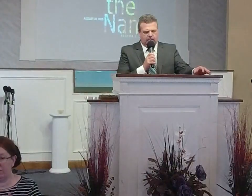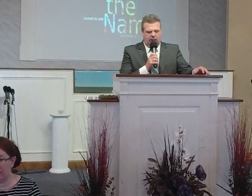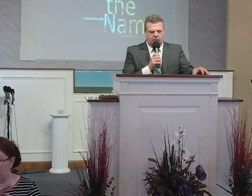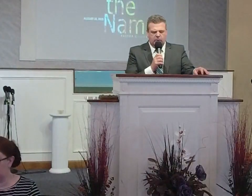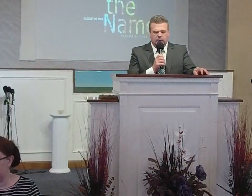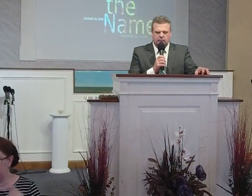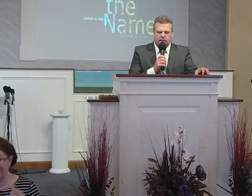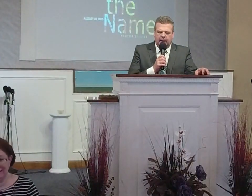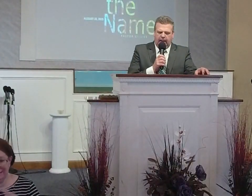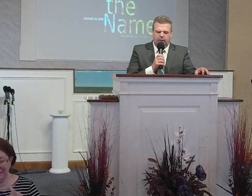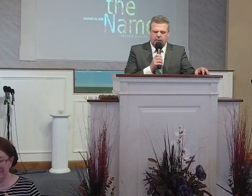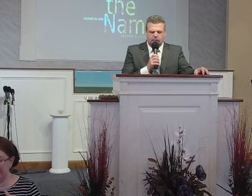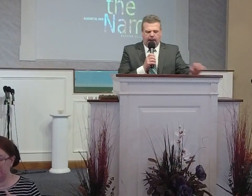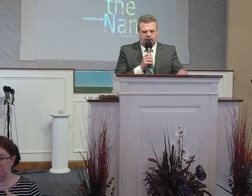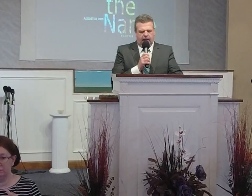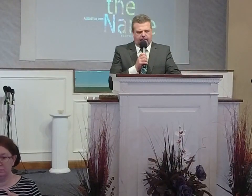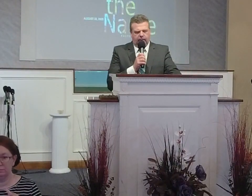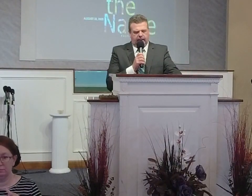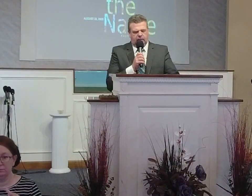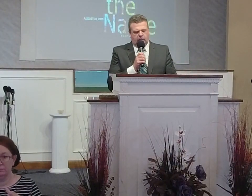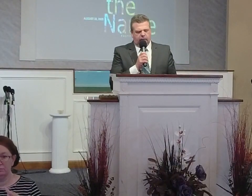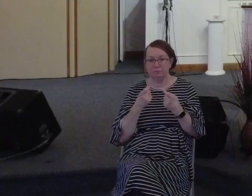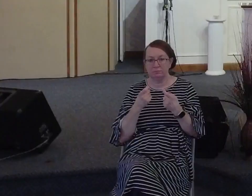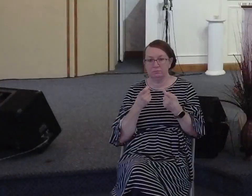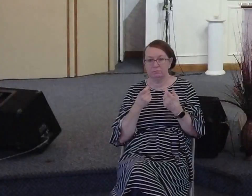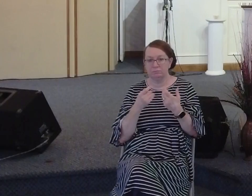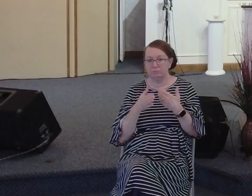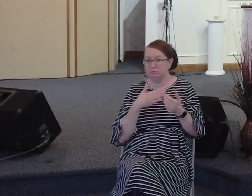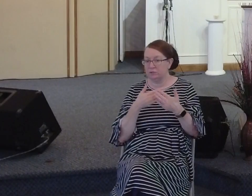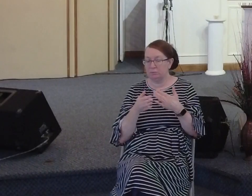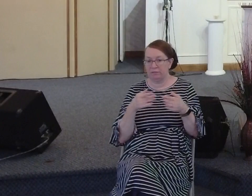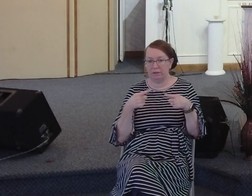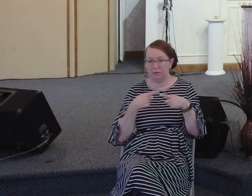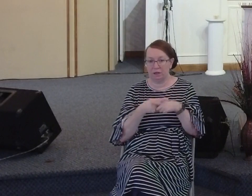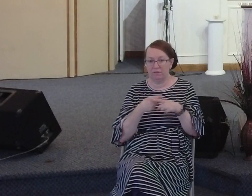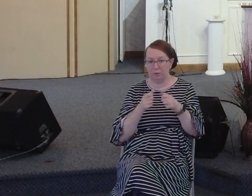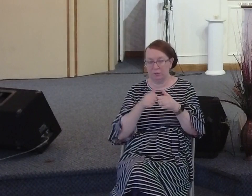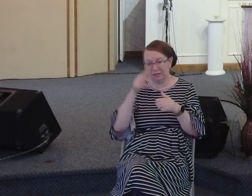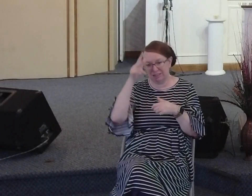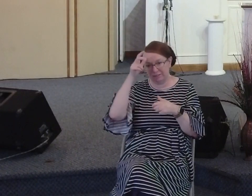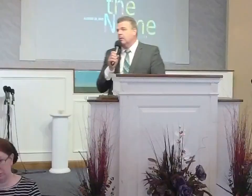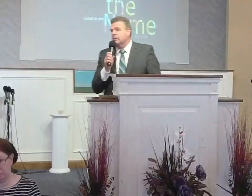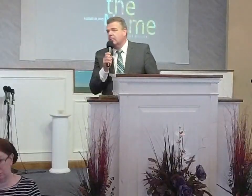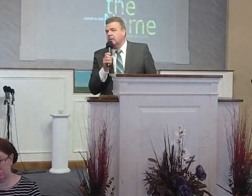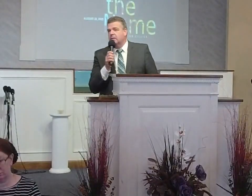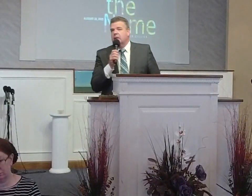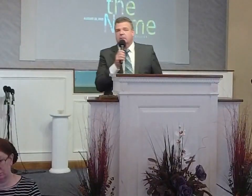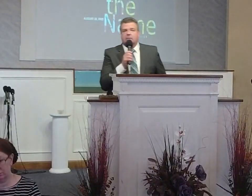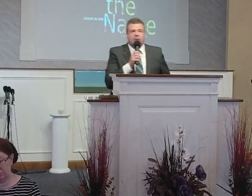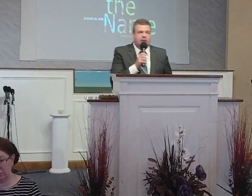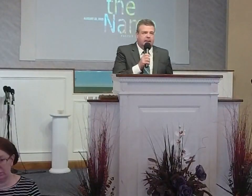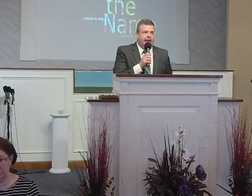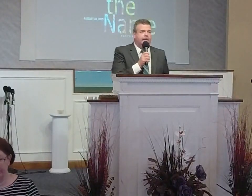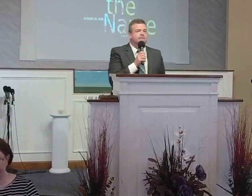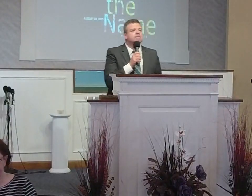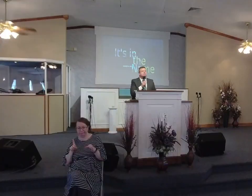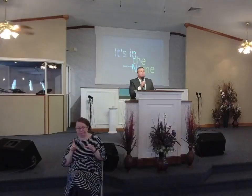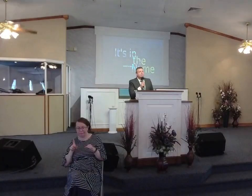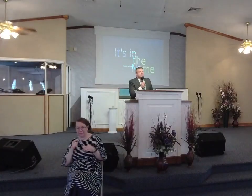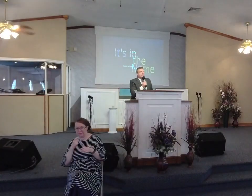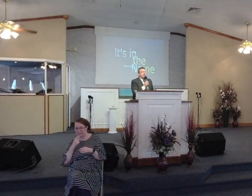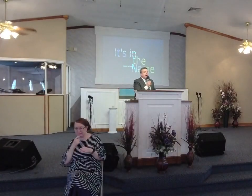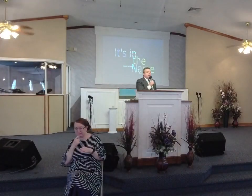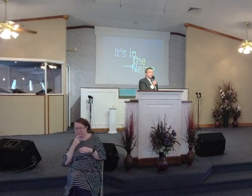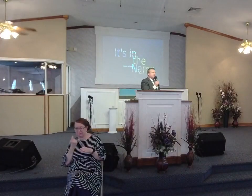nunca falló, nunca pegó, nunca pecó, nunca cayó en tentación, incluso en conflicto directo con